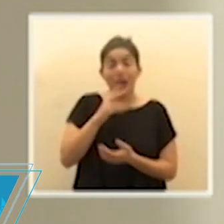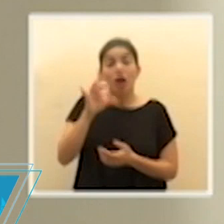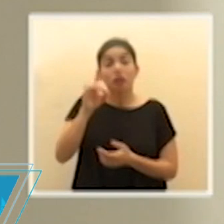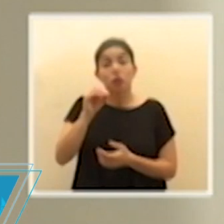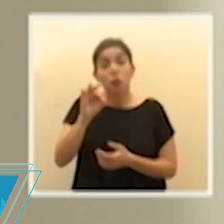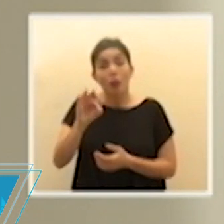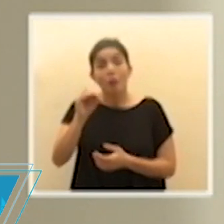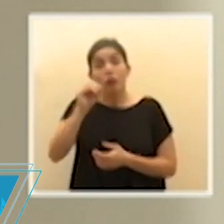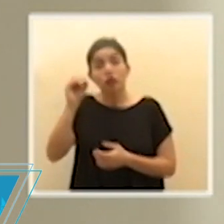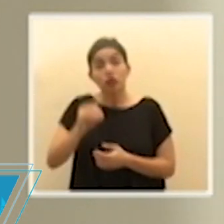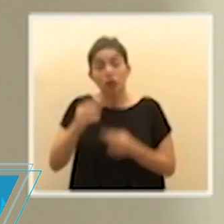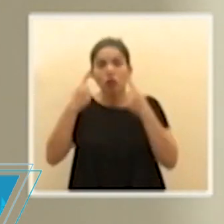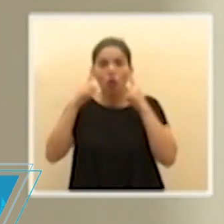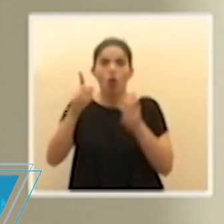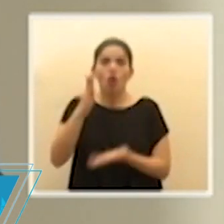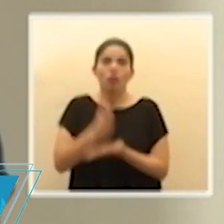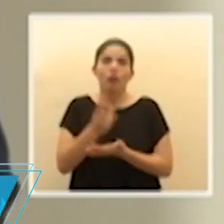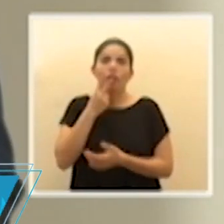fumar.